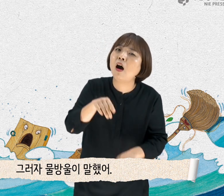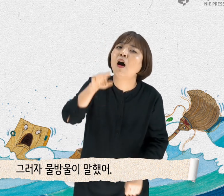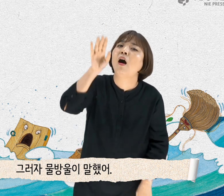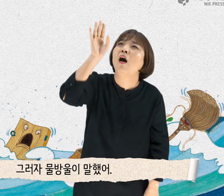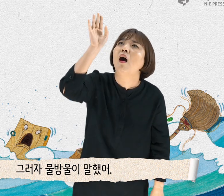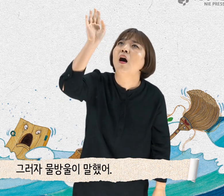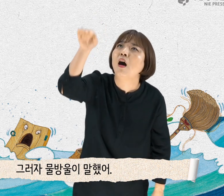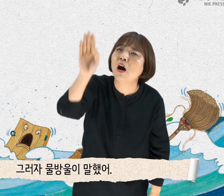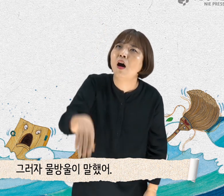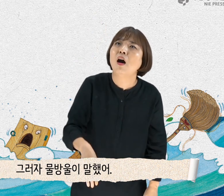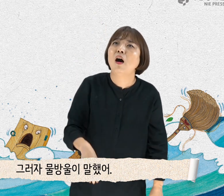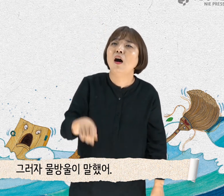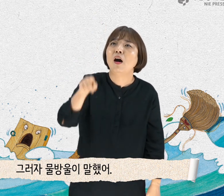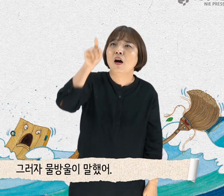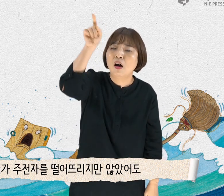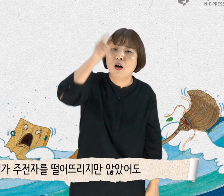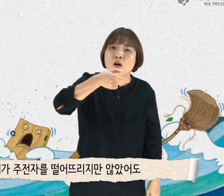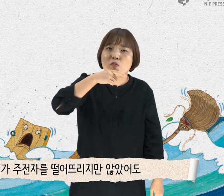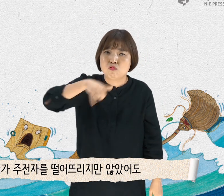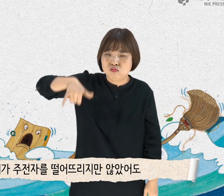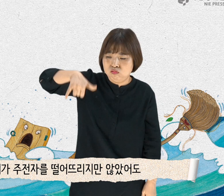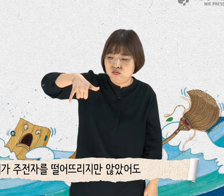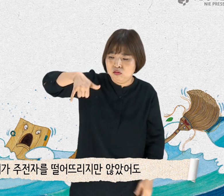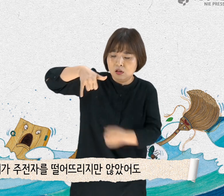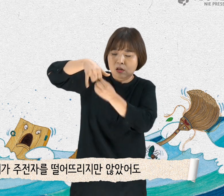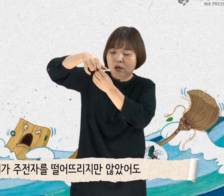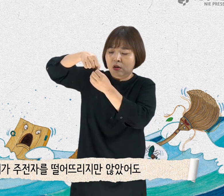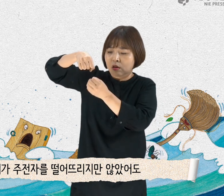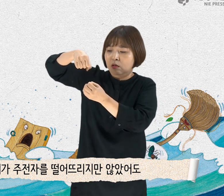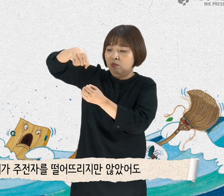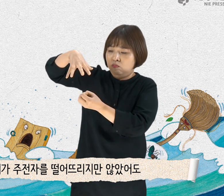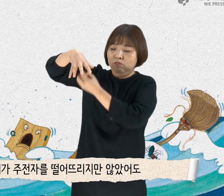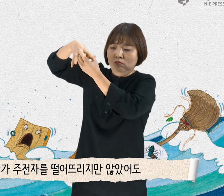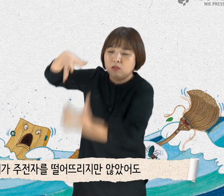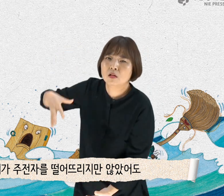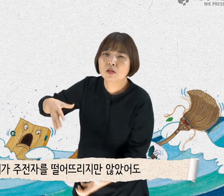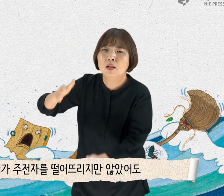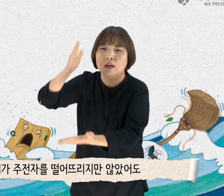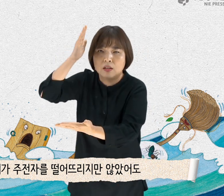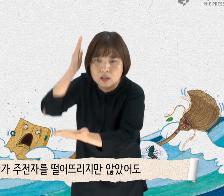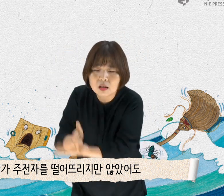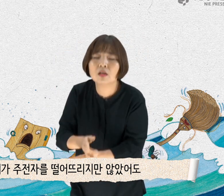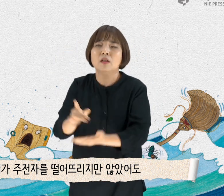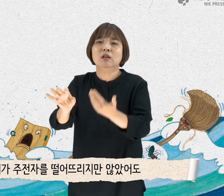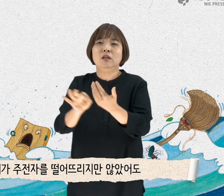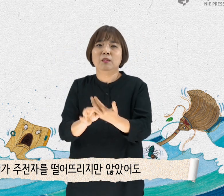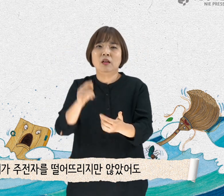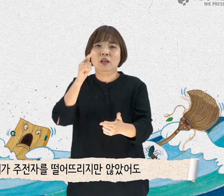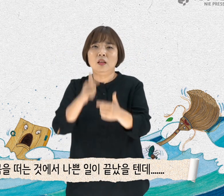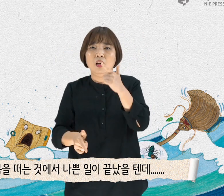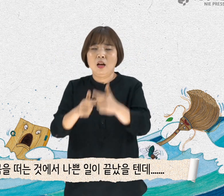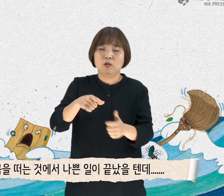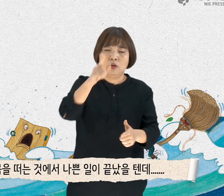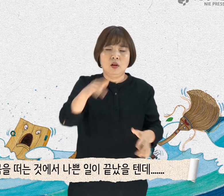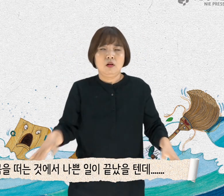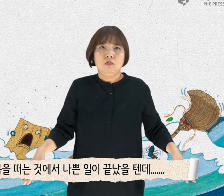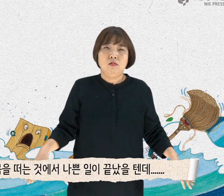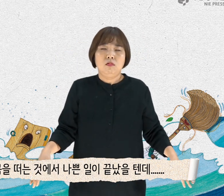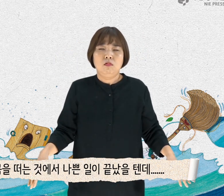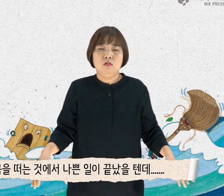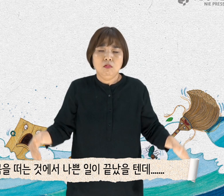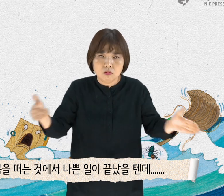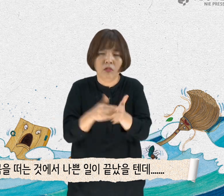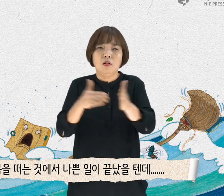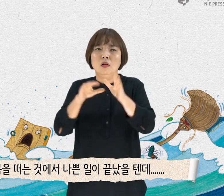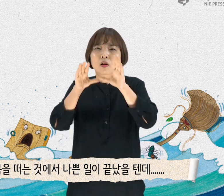말했어. 내가 주전자를 떨어뜨리지만 않았어도 나무가 몸을